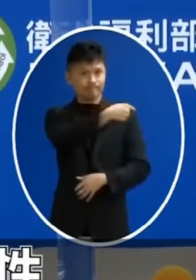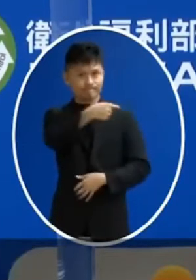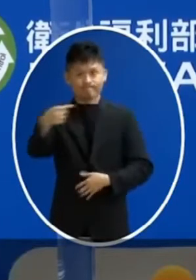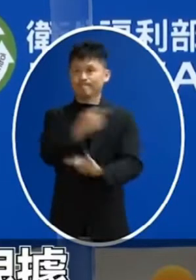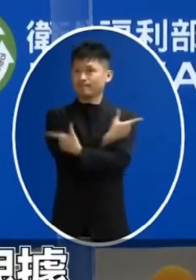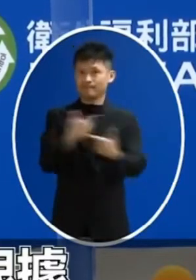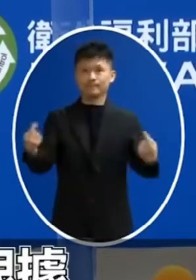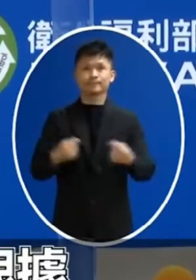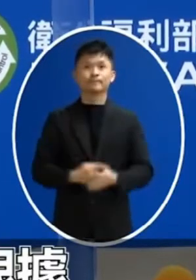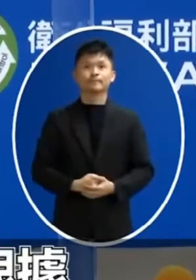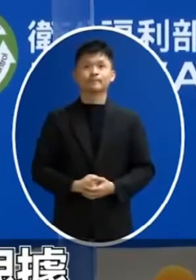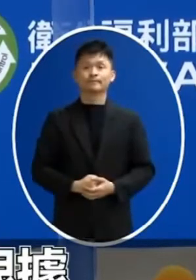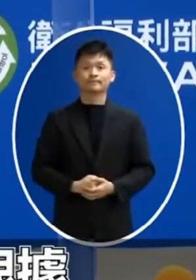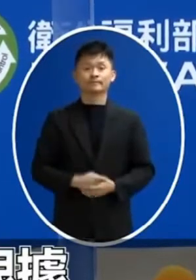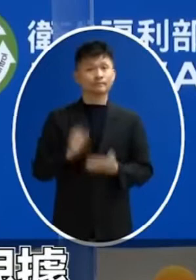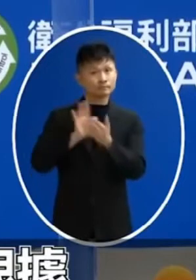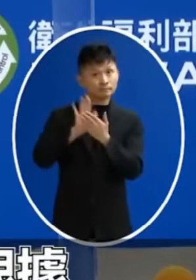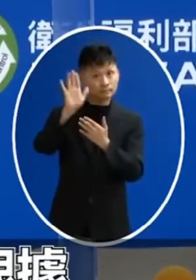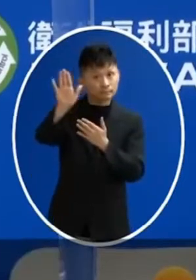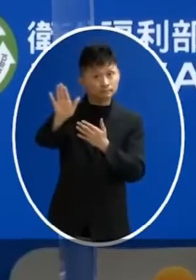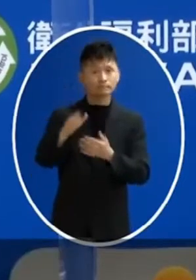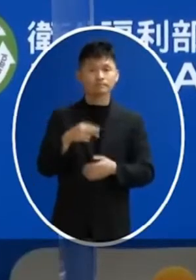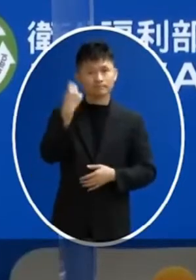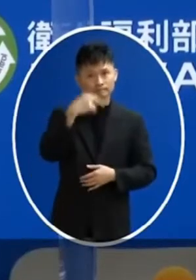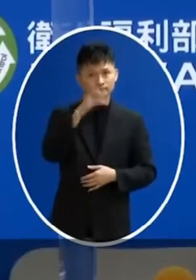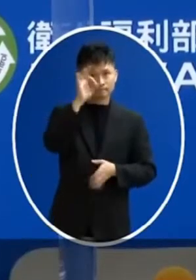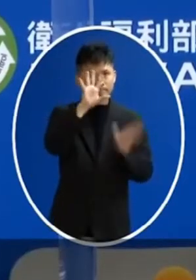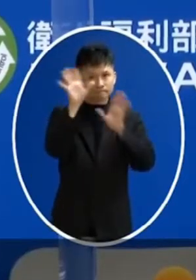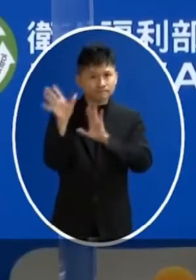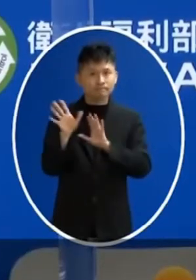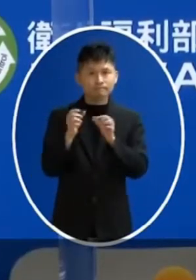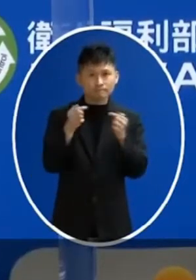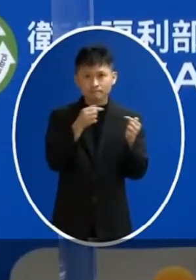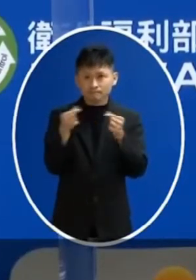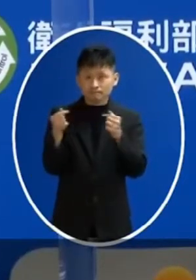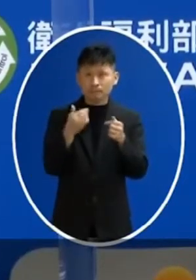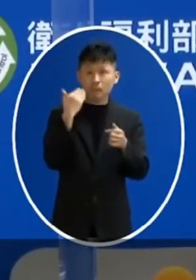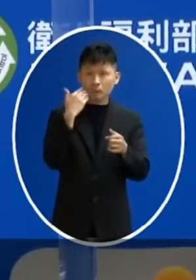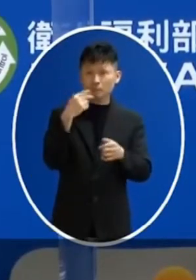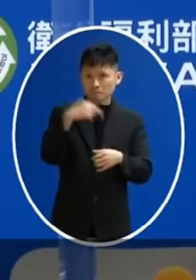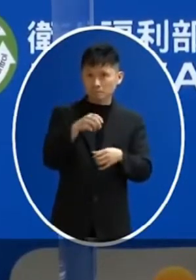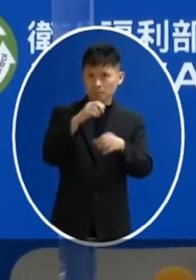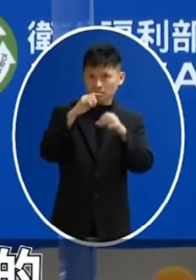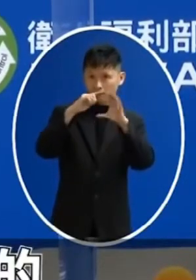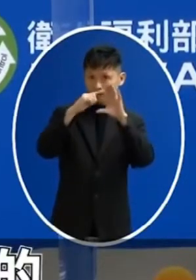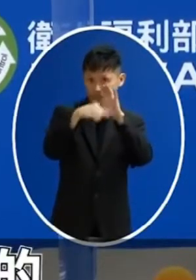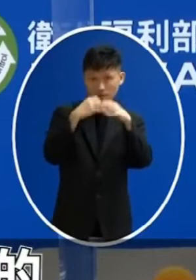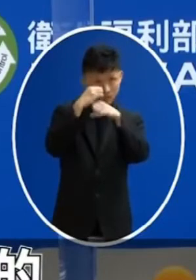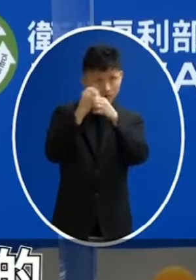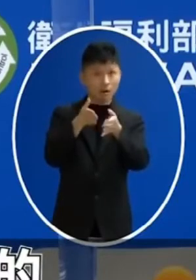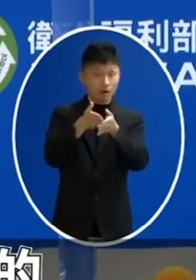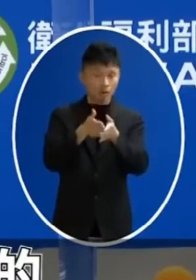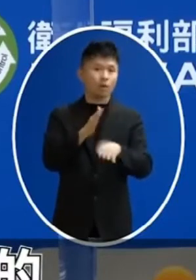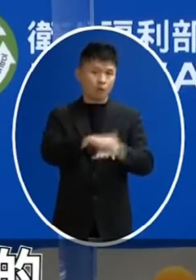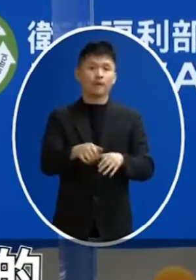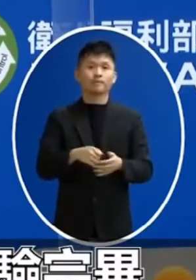性，那当然各后续当然会根据各种的情况，如果需要再采，我们还会再采。好，那目前来讲